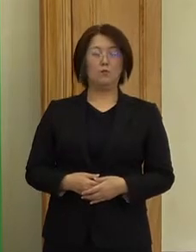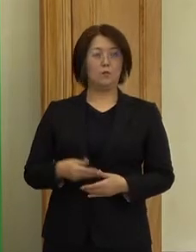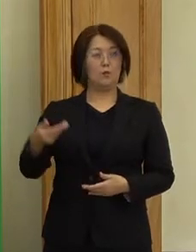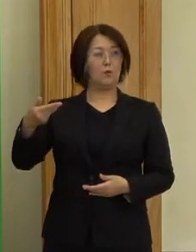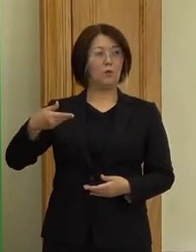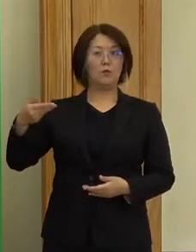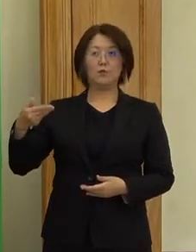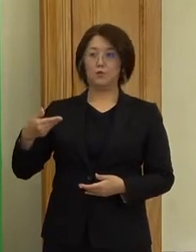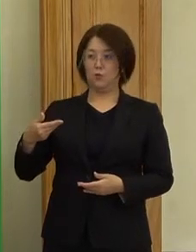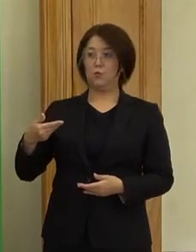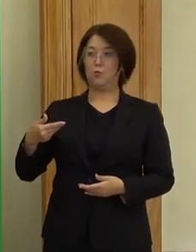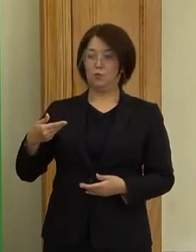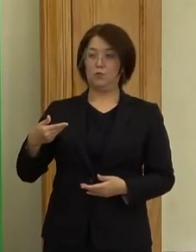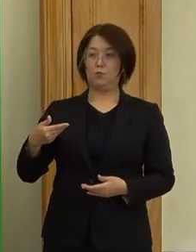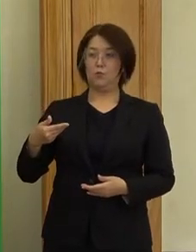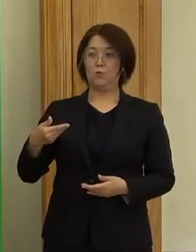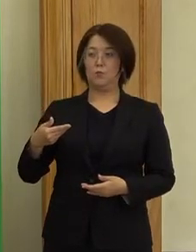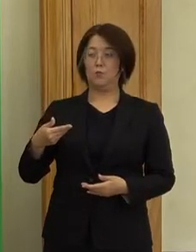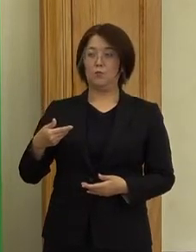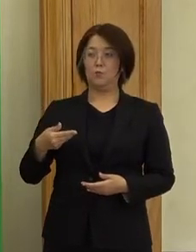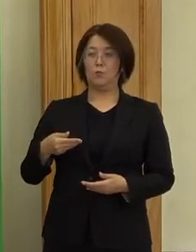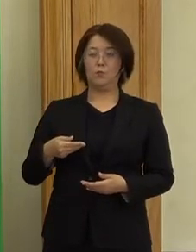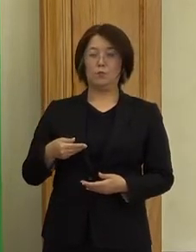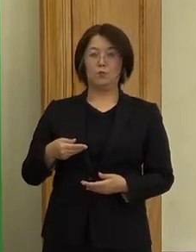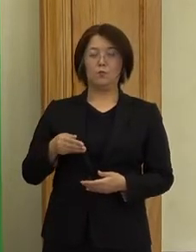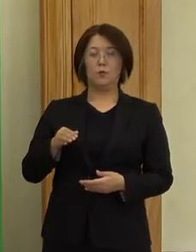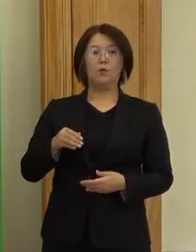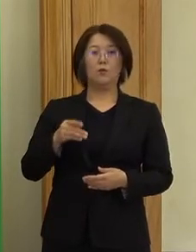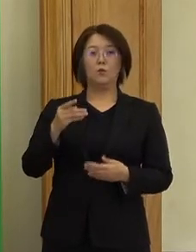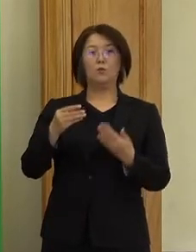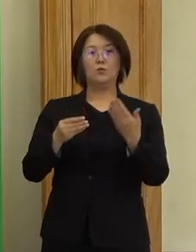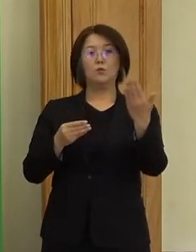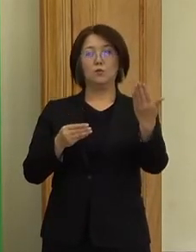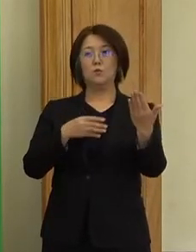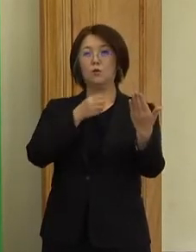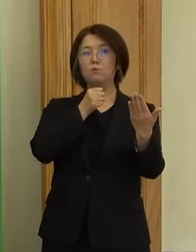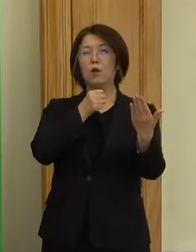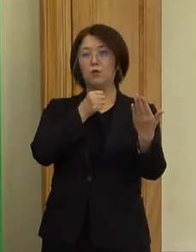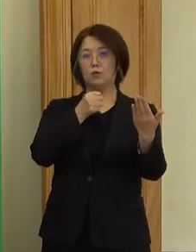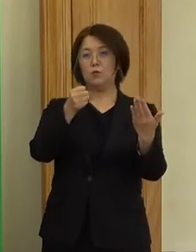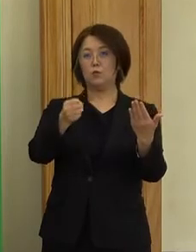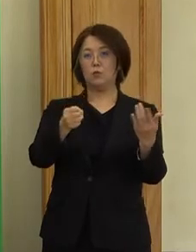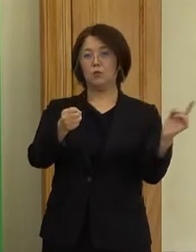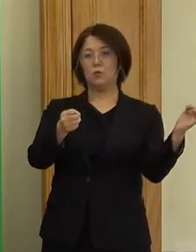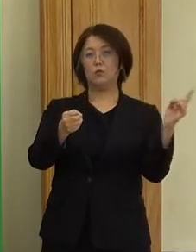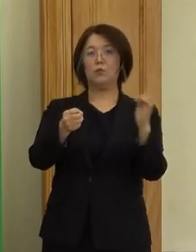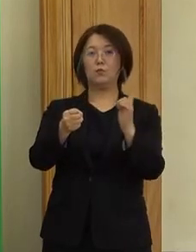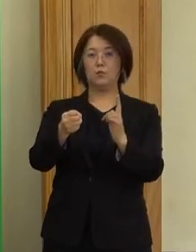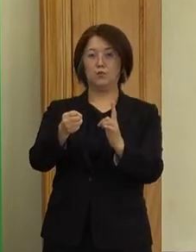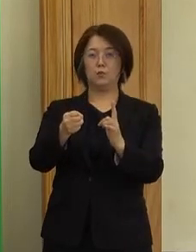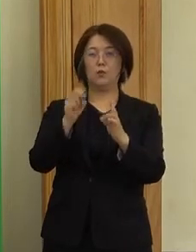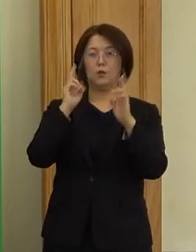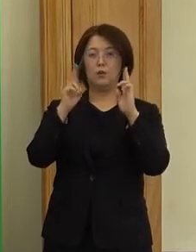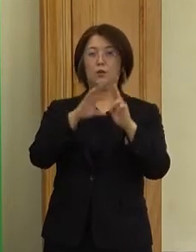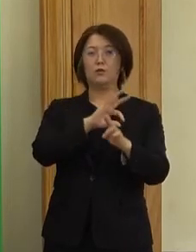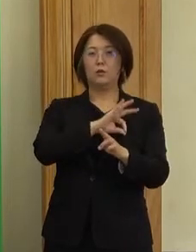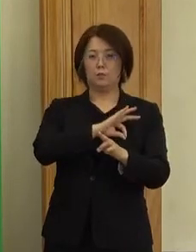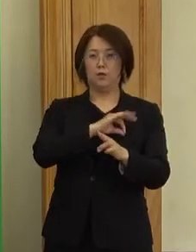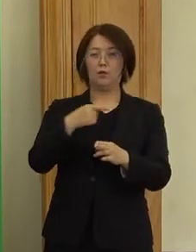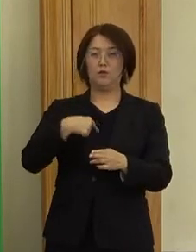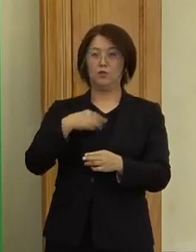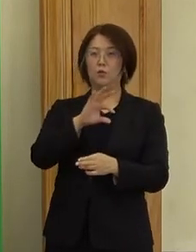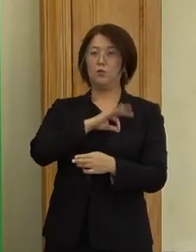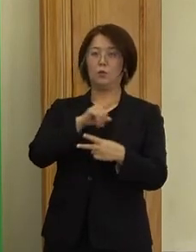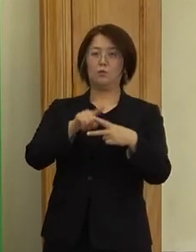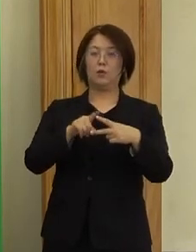ではご質問を受けしたいと思います。ご質問される方は後ろのマイクなどをお越しいただいて、社名、お名前を